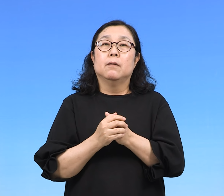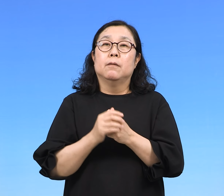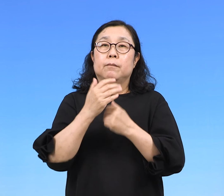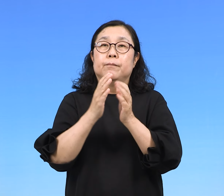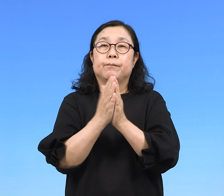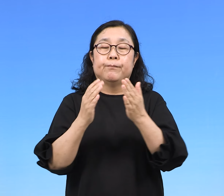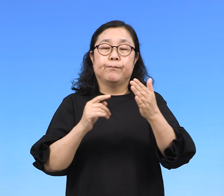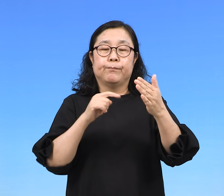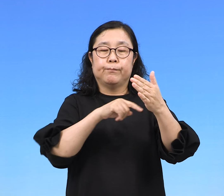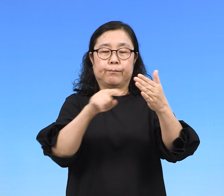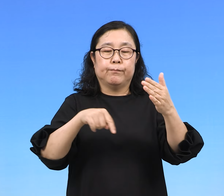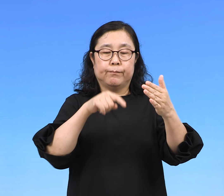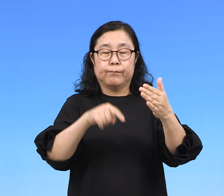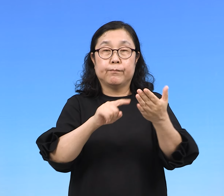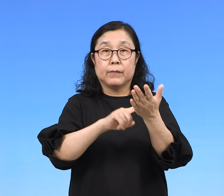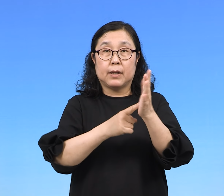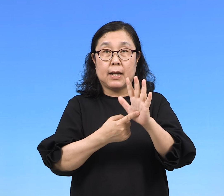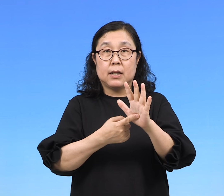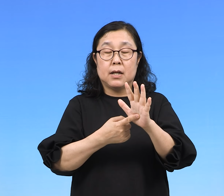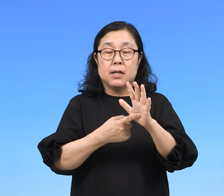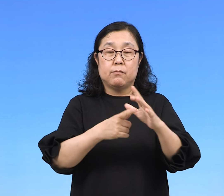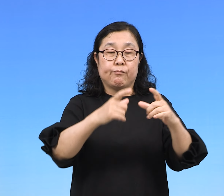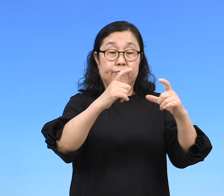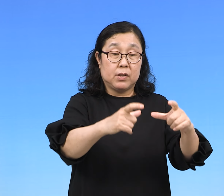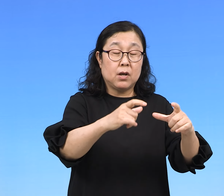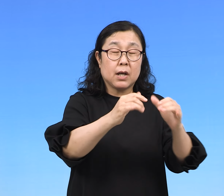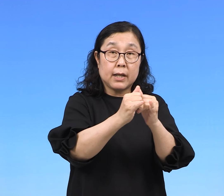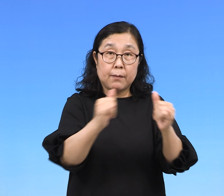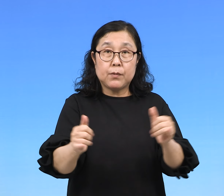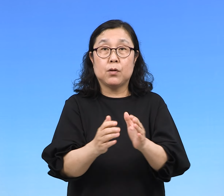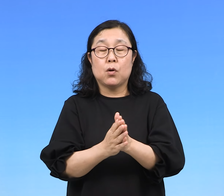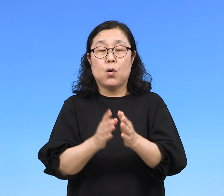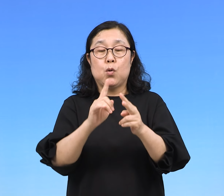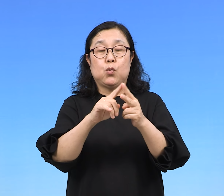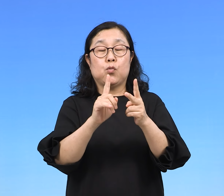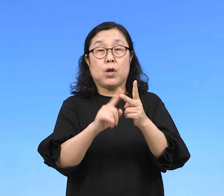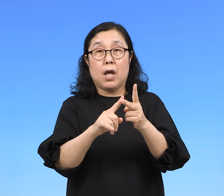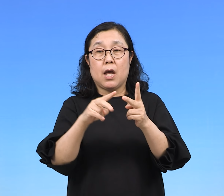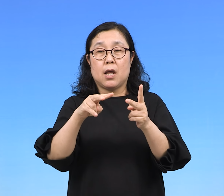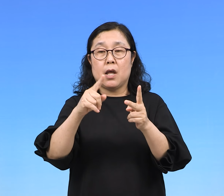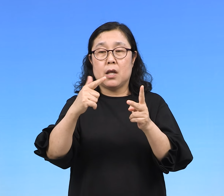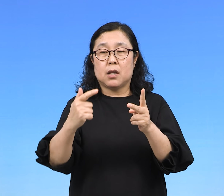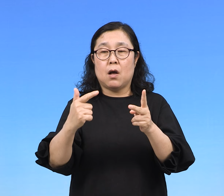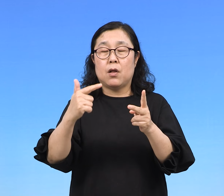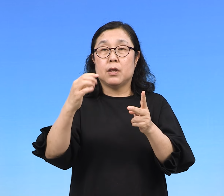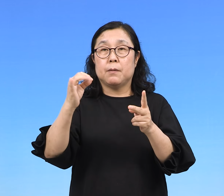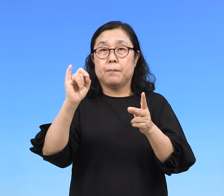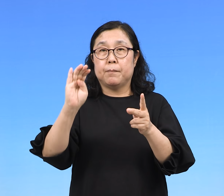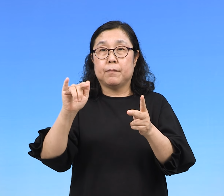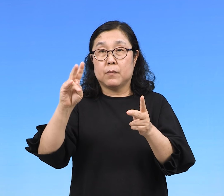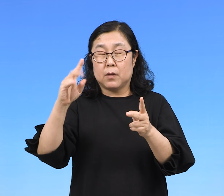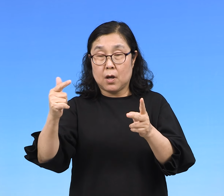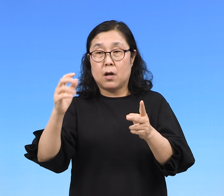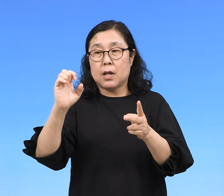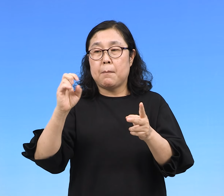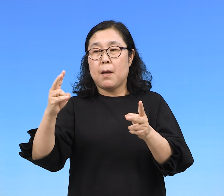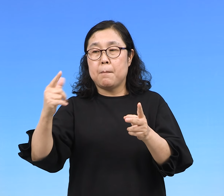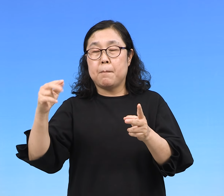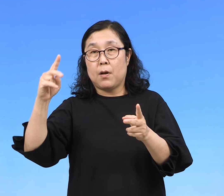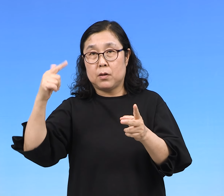나오는 나사렛 지역 사람들도 이 2마리 개를 키우는 거, 예수님에 대하여 선입견을 가지고, 예수님에